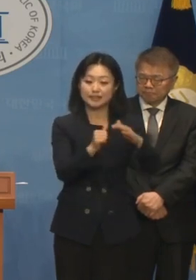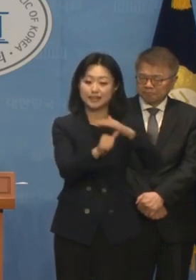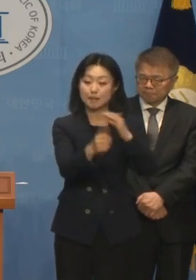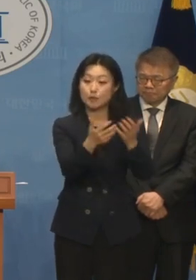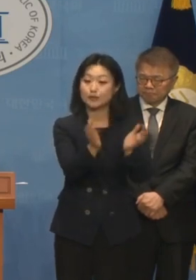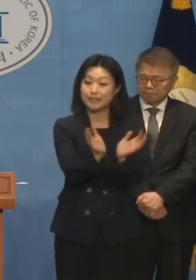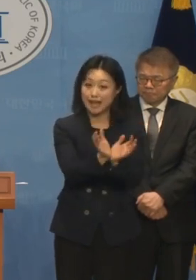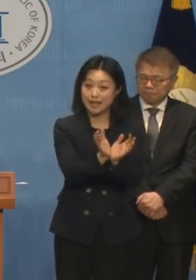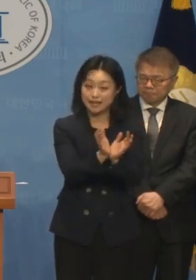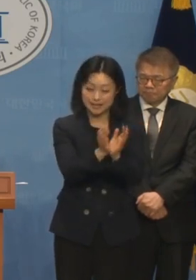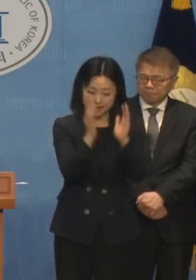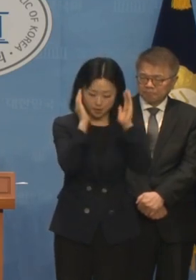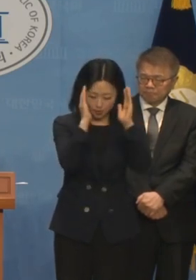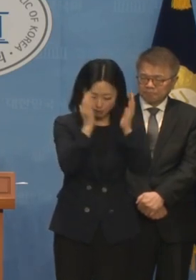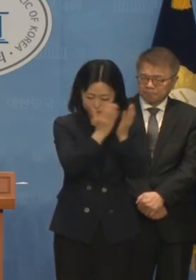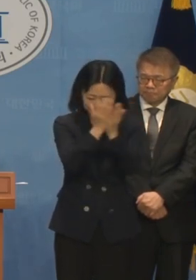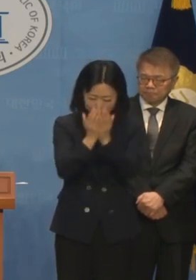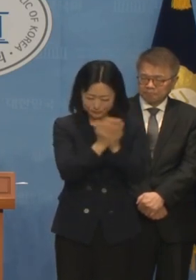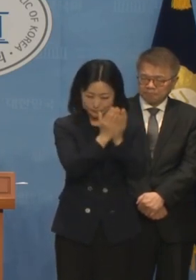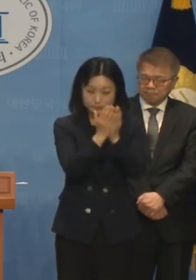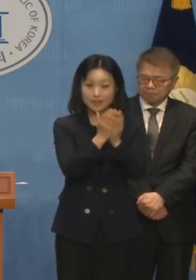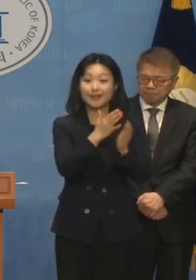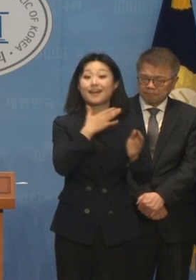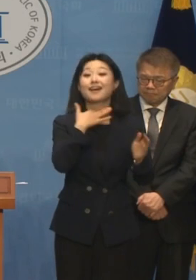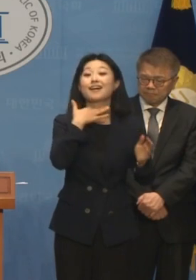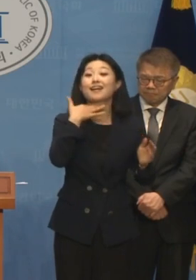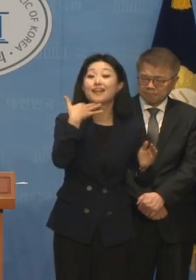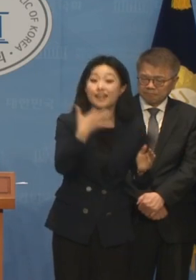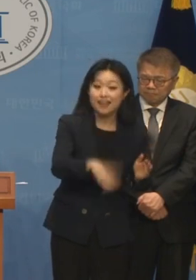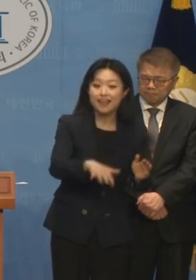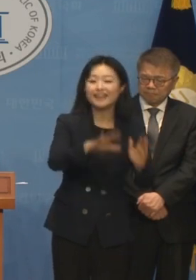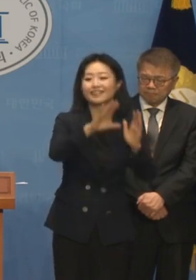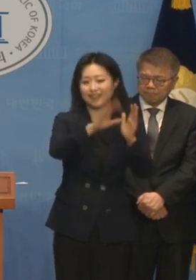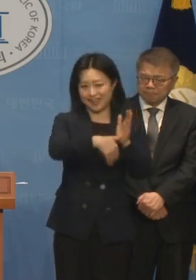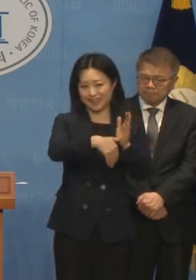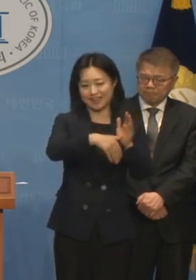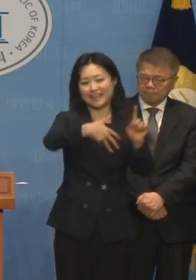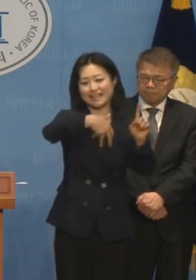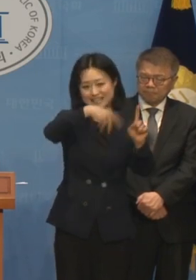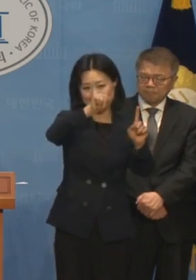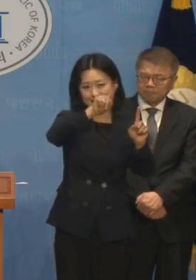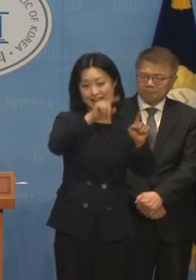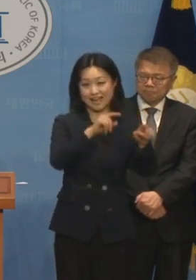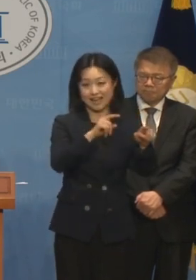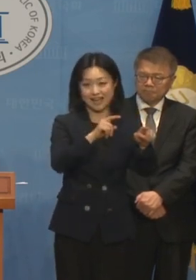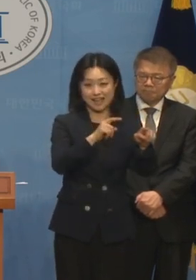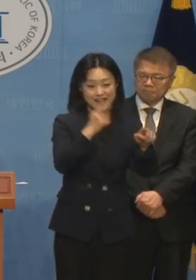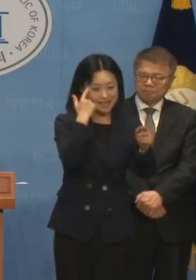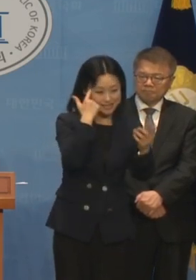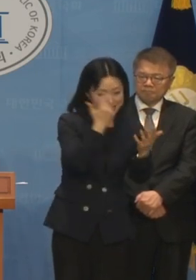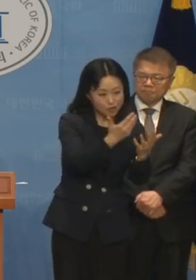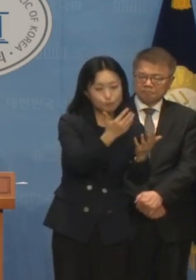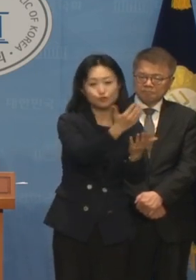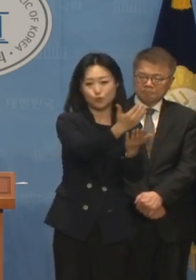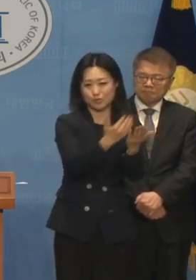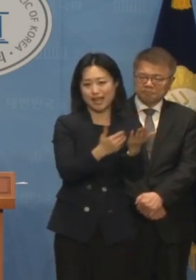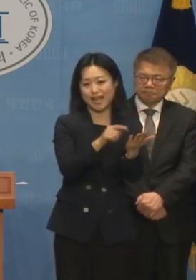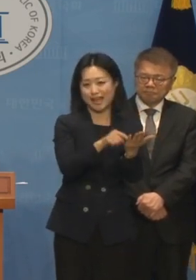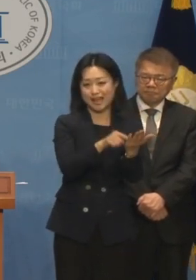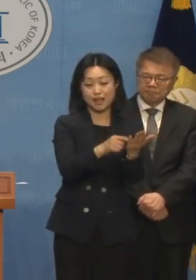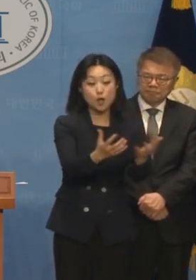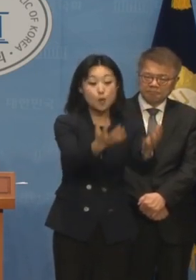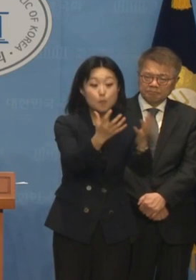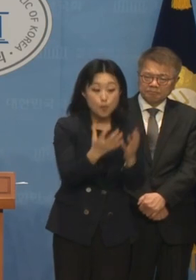시민대표단이 학습을 전혀 하지 않은 시점에서 시민대표단